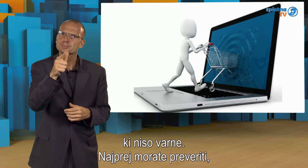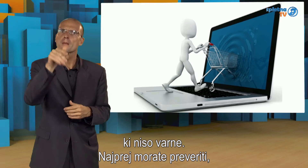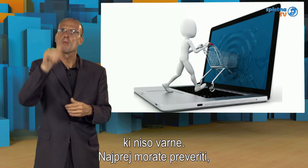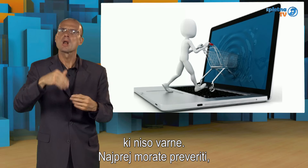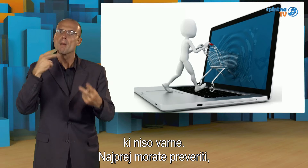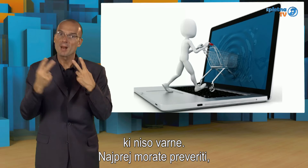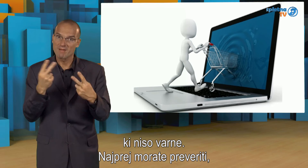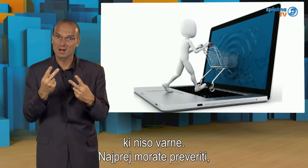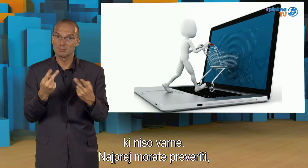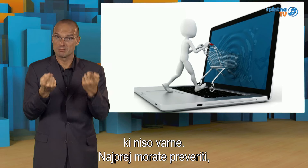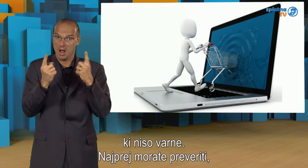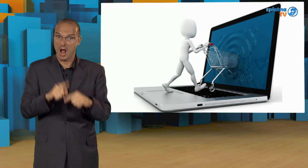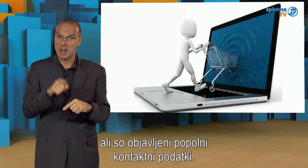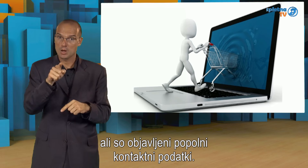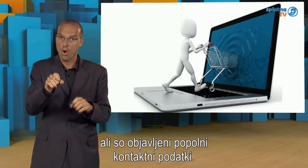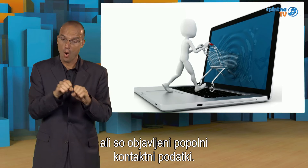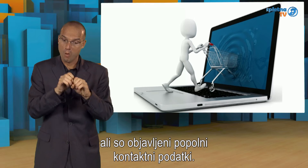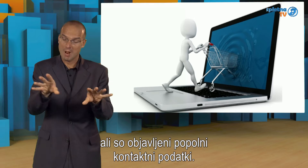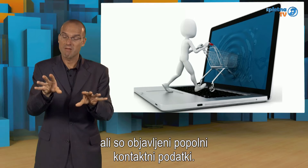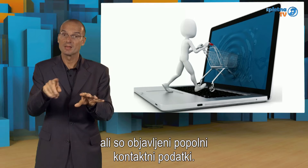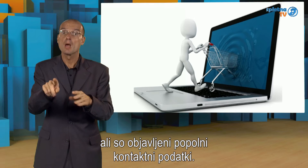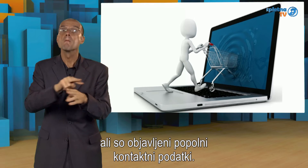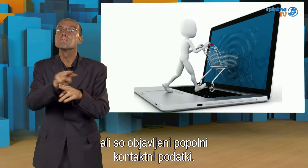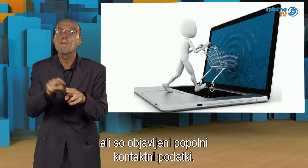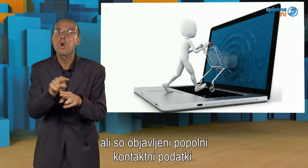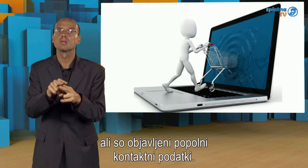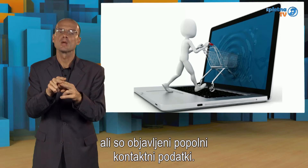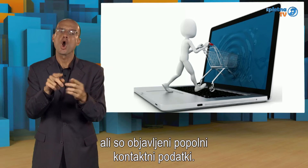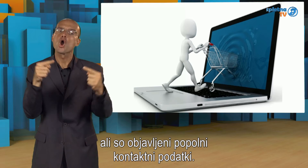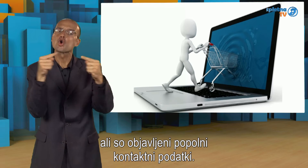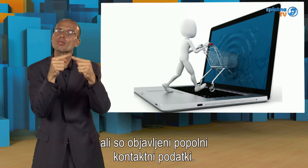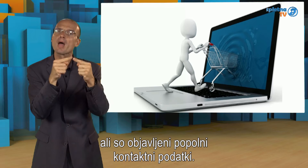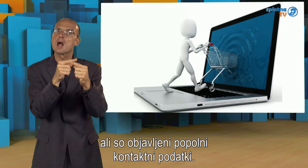Najprej morate preveriti, ali so objavljeni popolni kontaktni podatki.